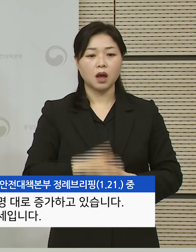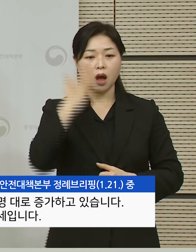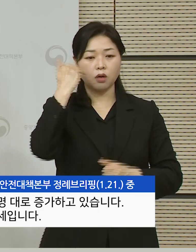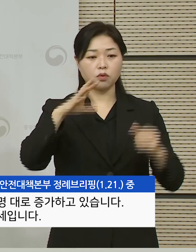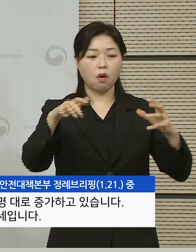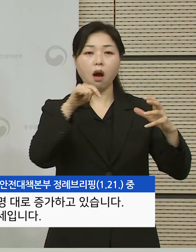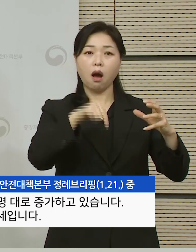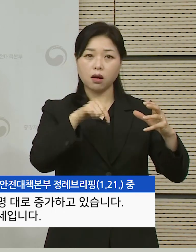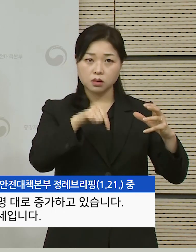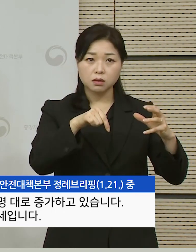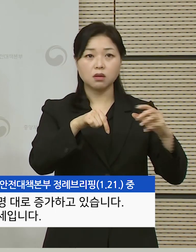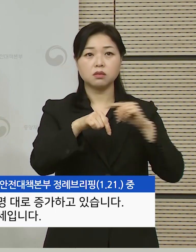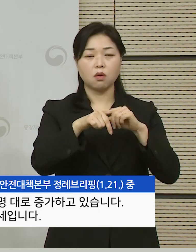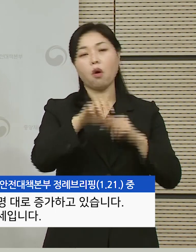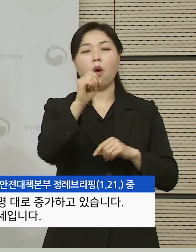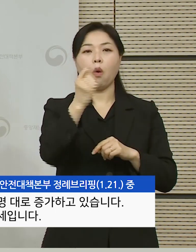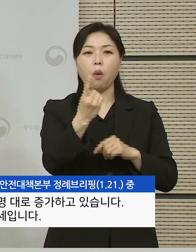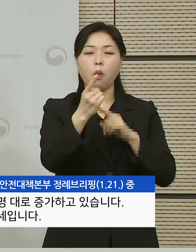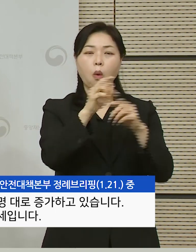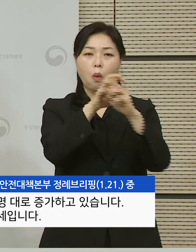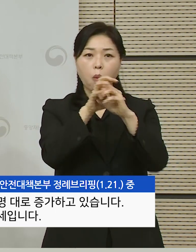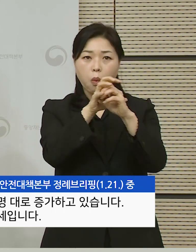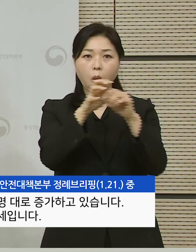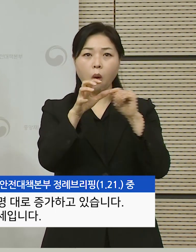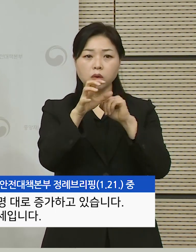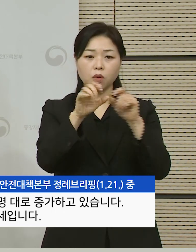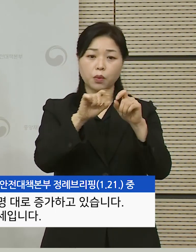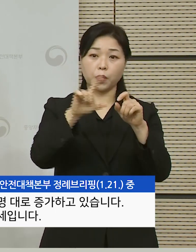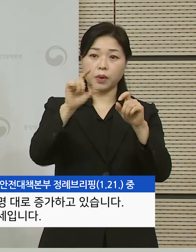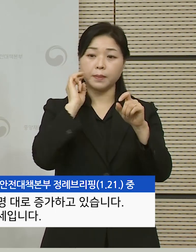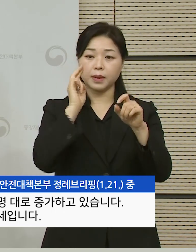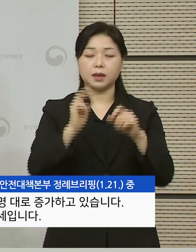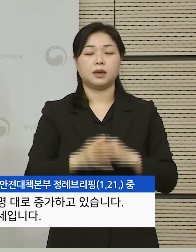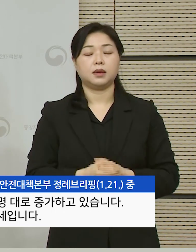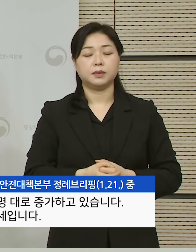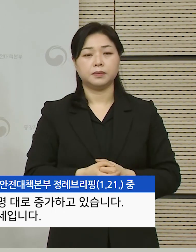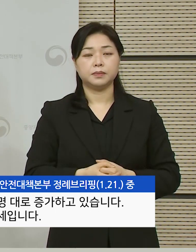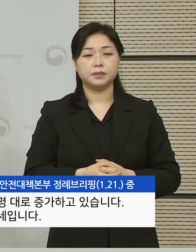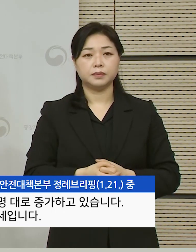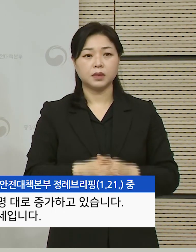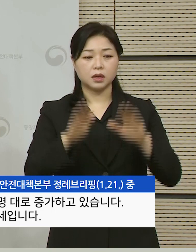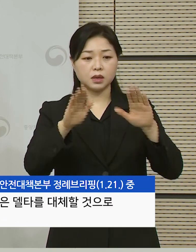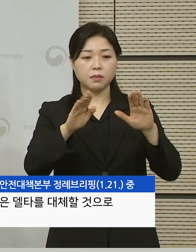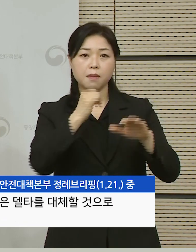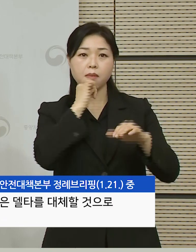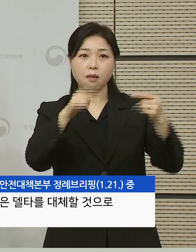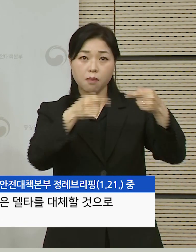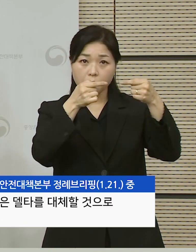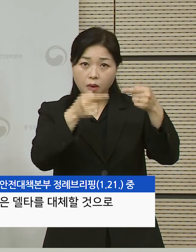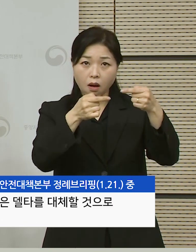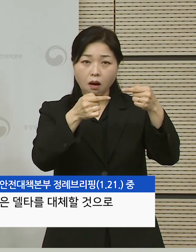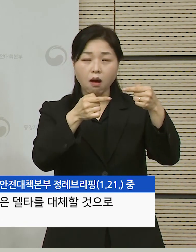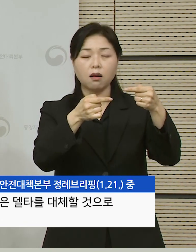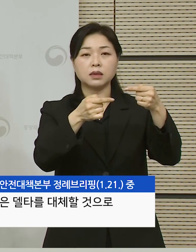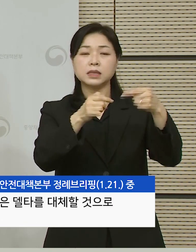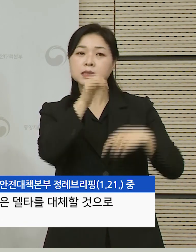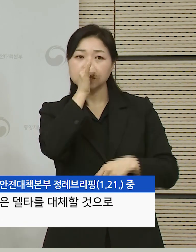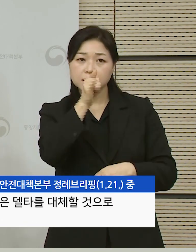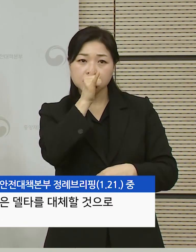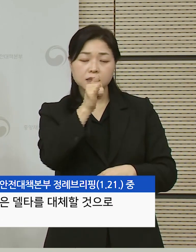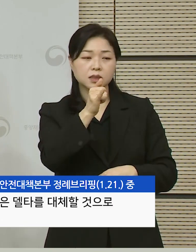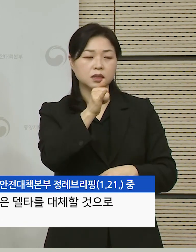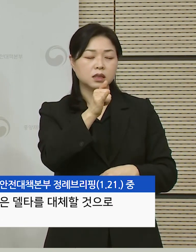있습니다. 국내에서 차지하는 비율도 빠르게 증가하고 있는 추세입니다. 이번 설 연휴를